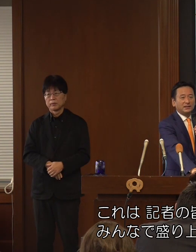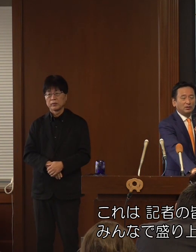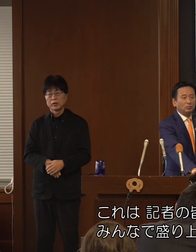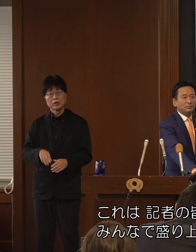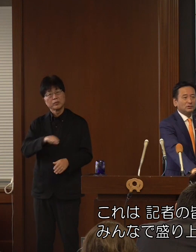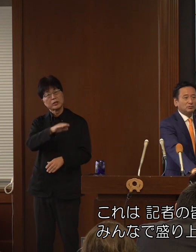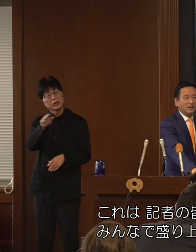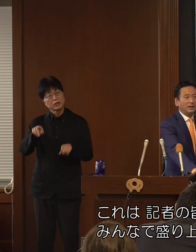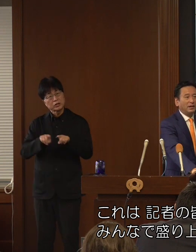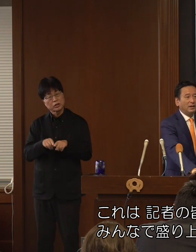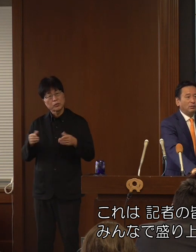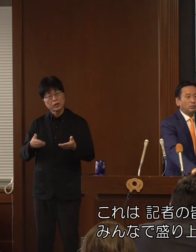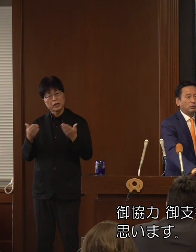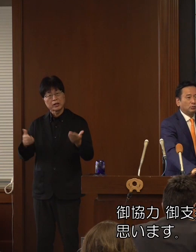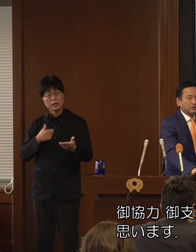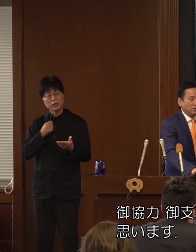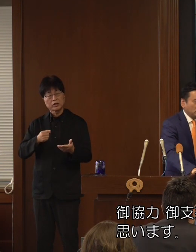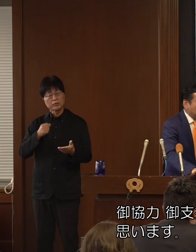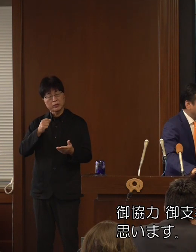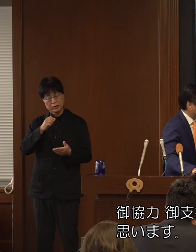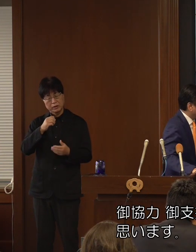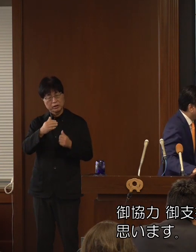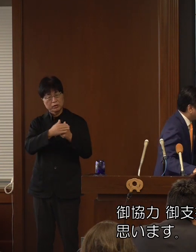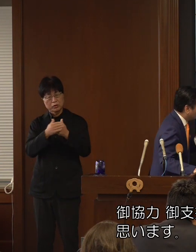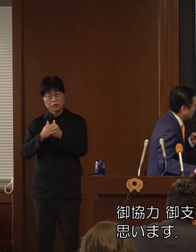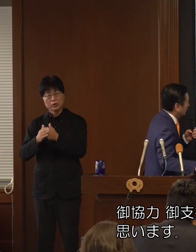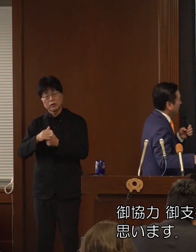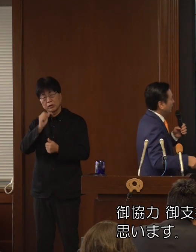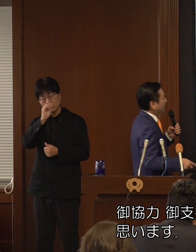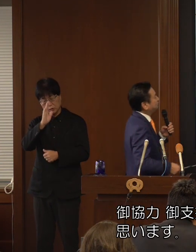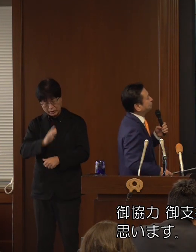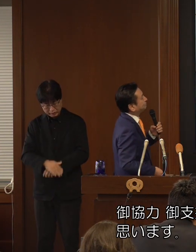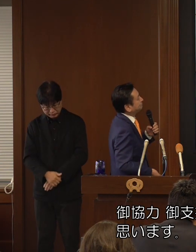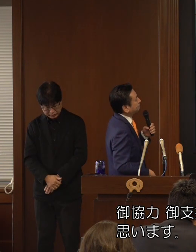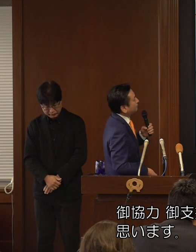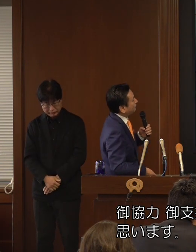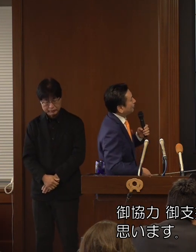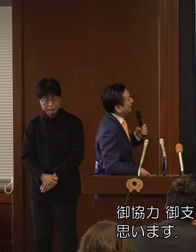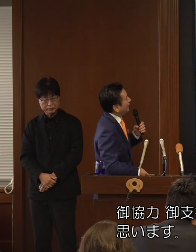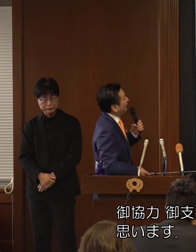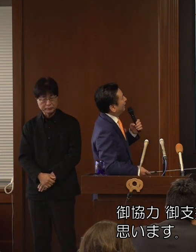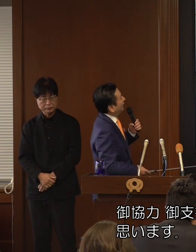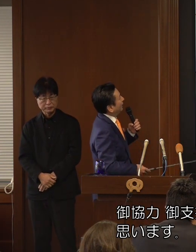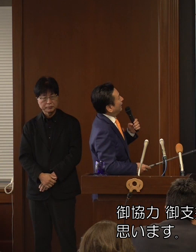盛り上げていきたいと思いますので、ご協力、ご支援よろしくお願いしたいと思います。はい、